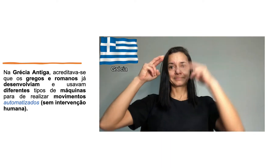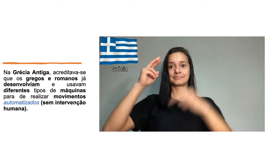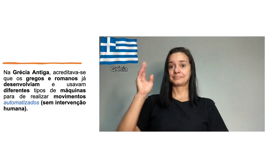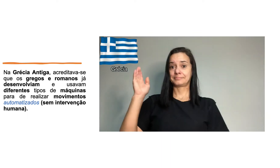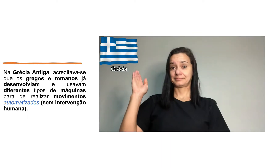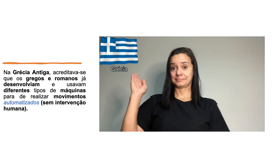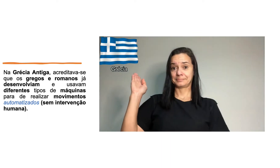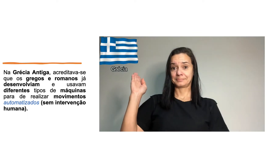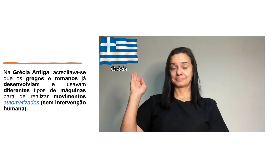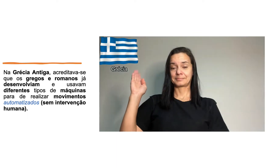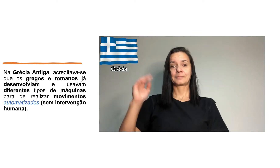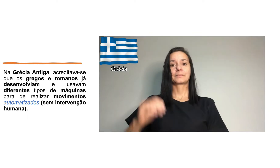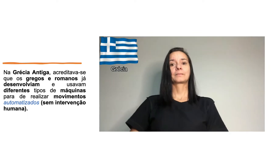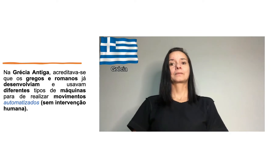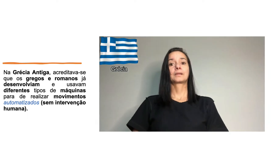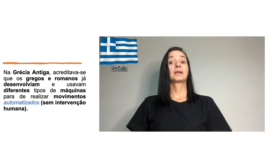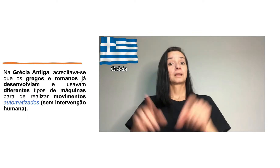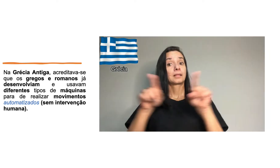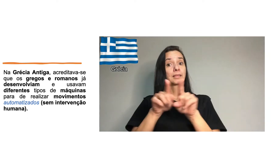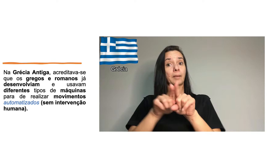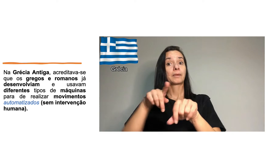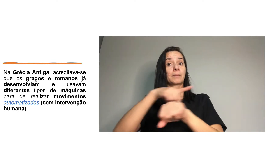Na Grécia Antiga